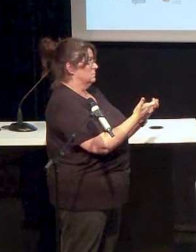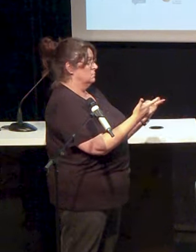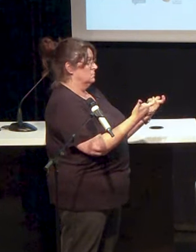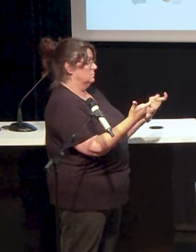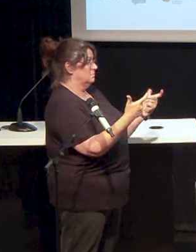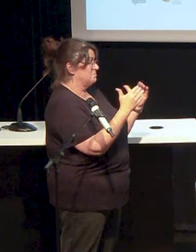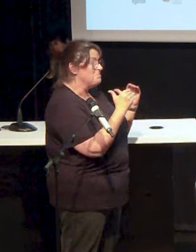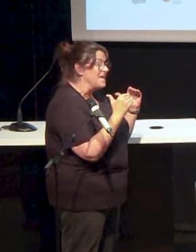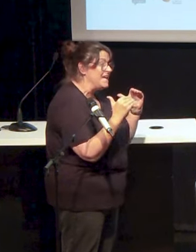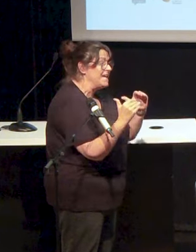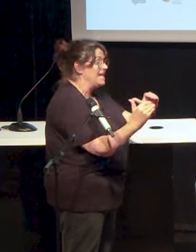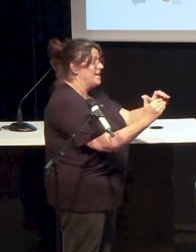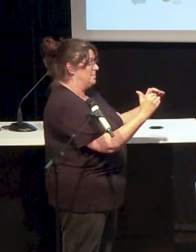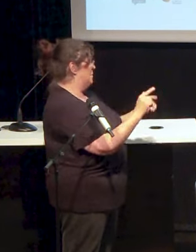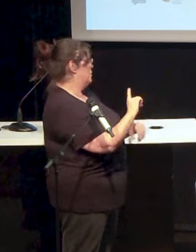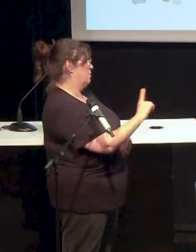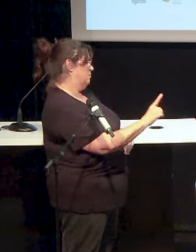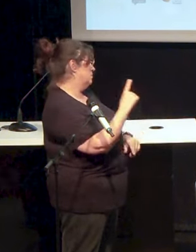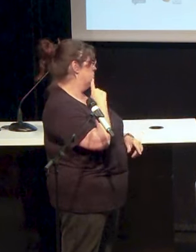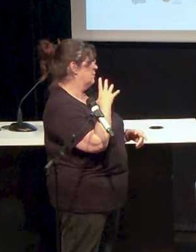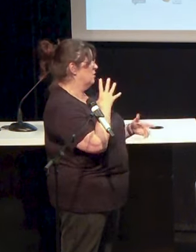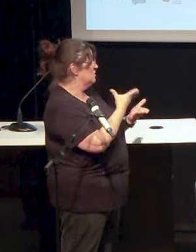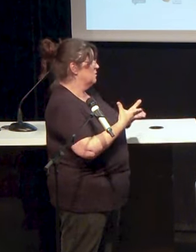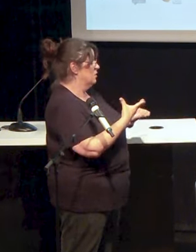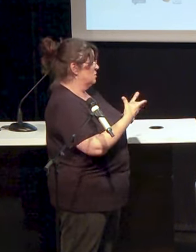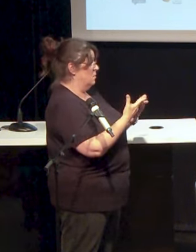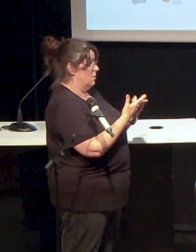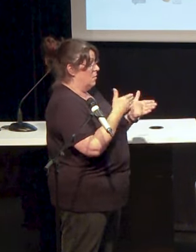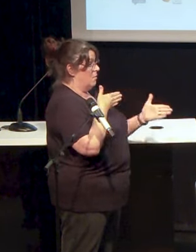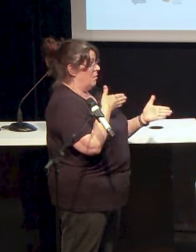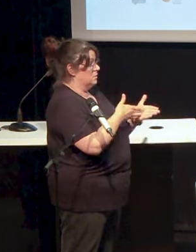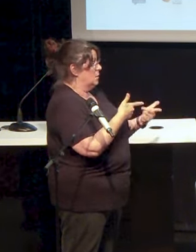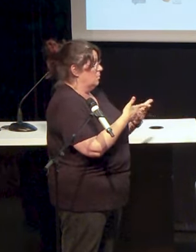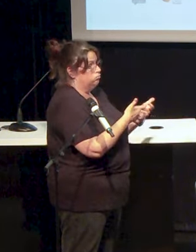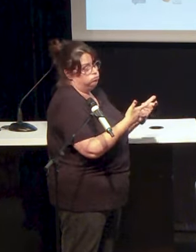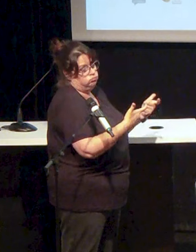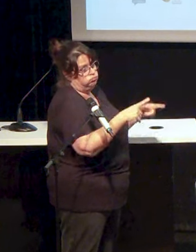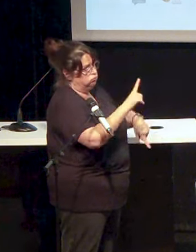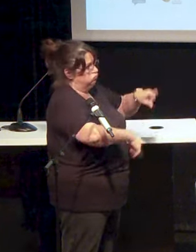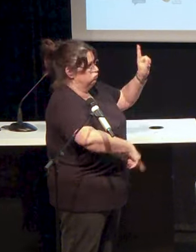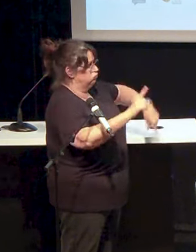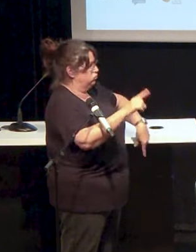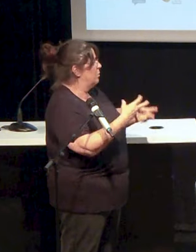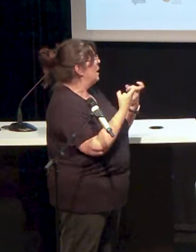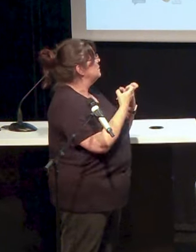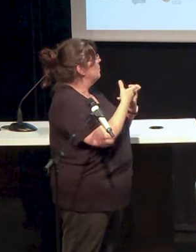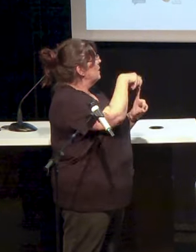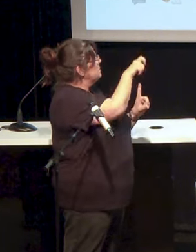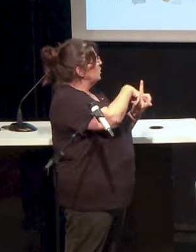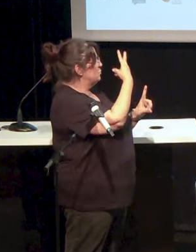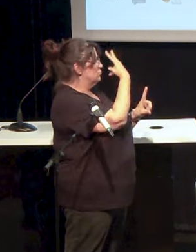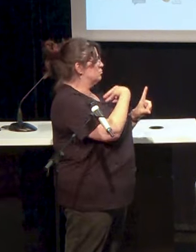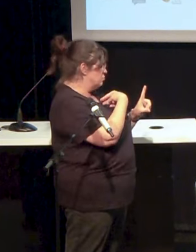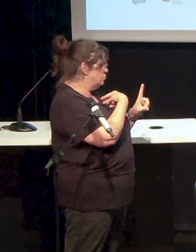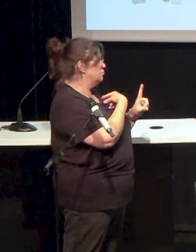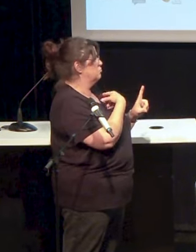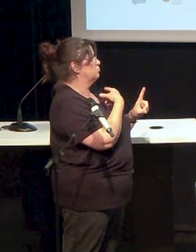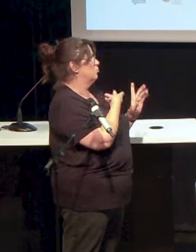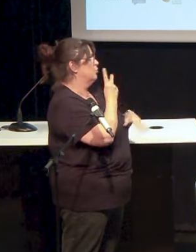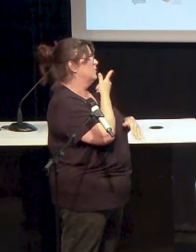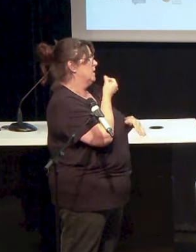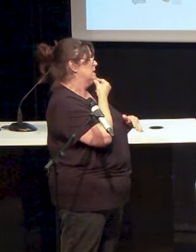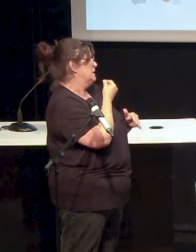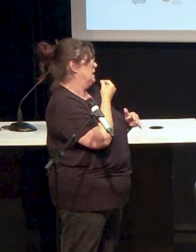toutes égalitaires, en fait, de mon point de vue. Il me semble que c'est plus facile pour un non-voyant d'accéder à